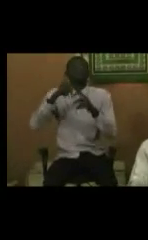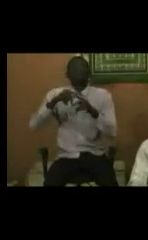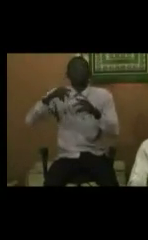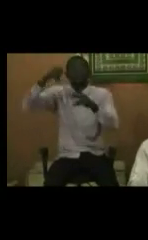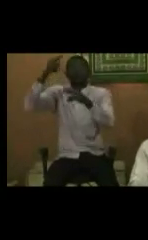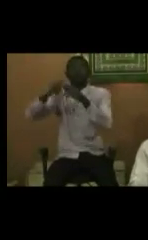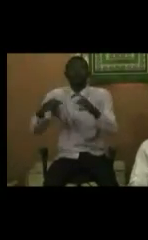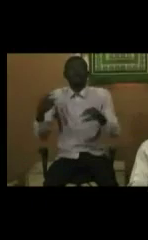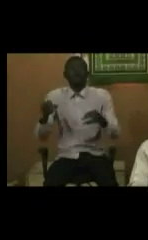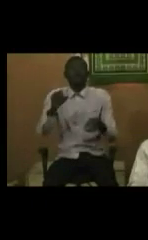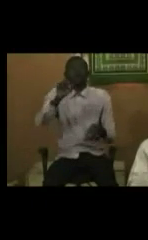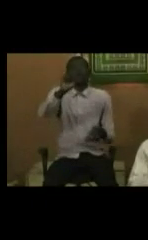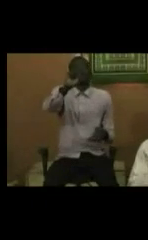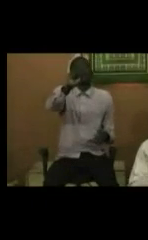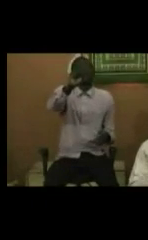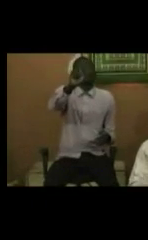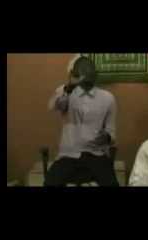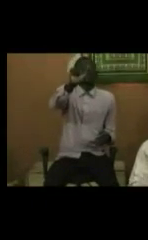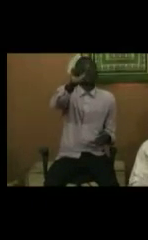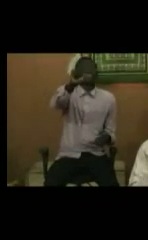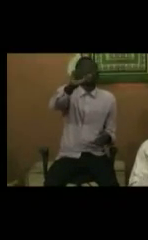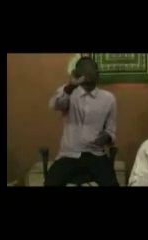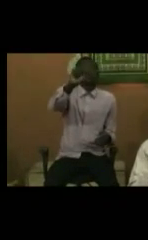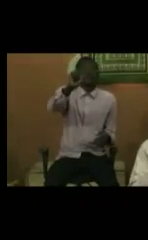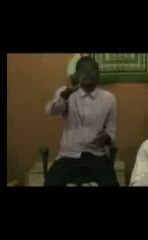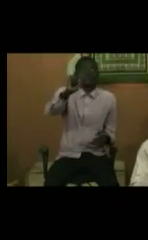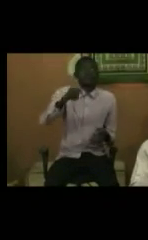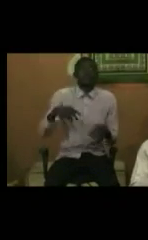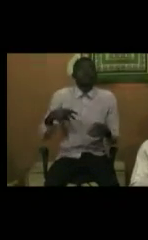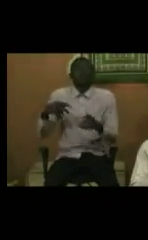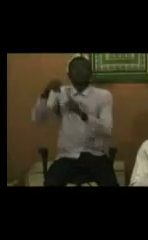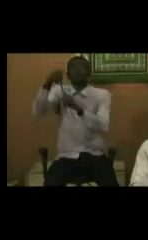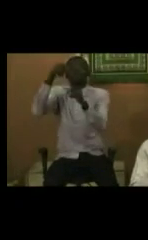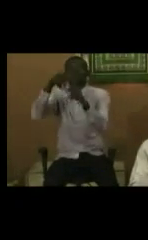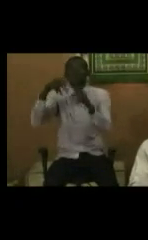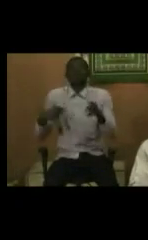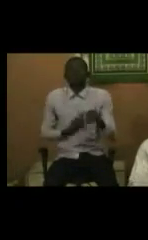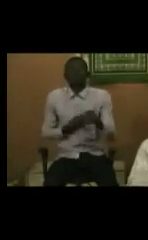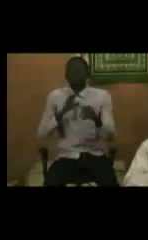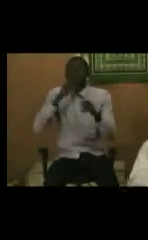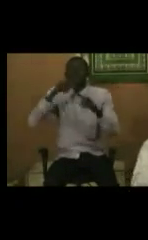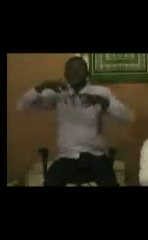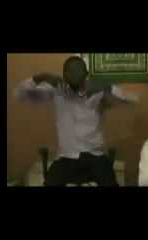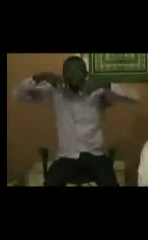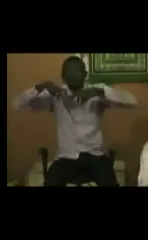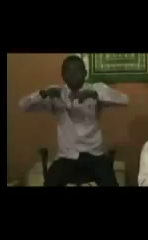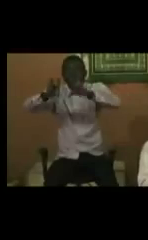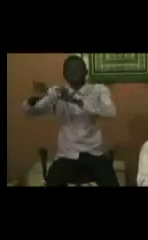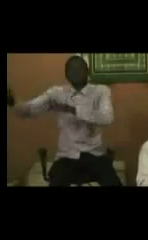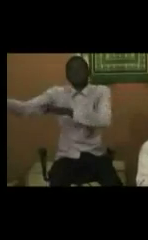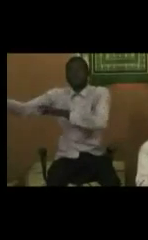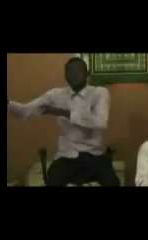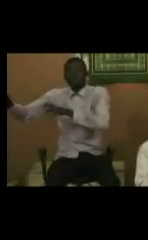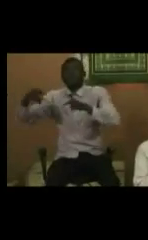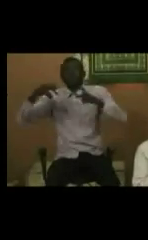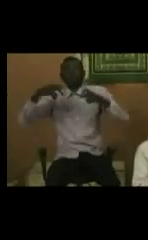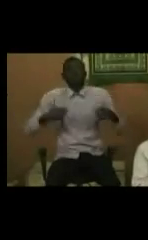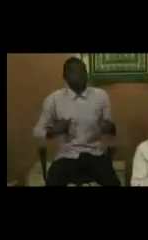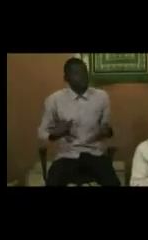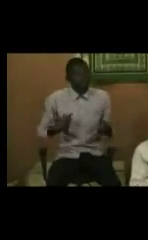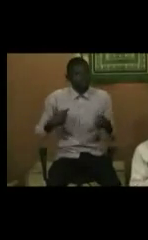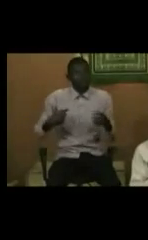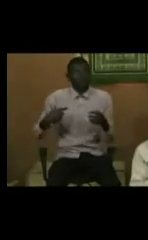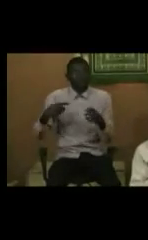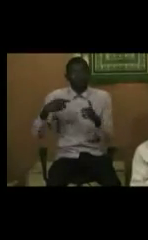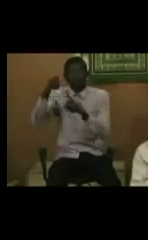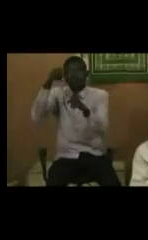mashrutul lahu al khawf pe won se ipaya ni majemu fun on to han aya